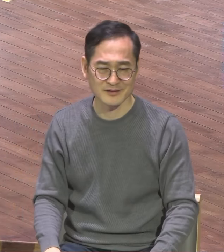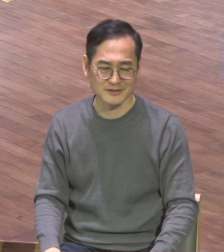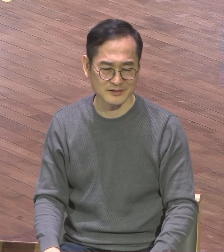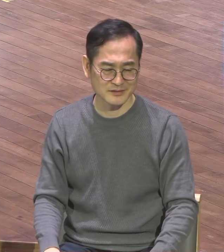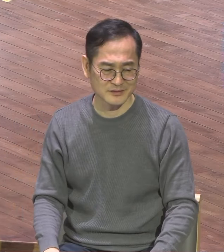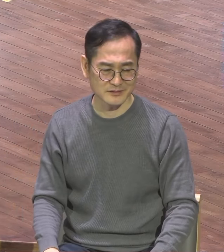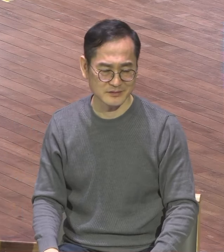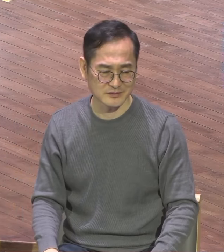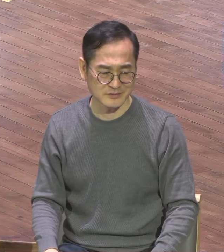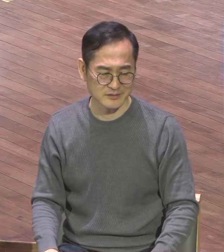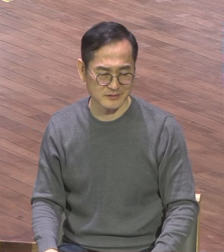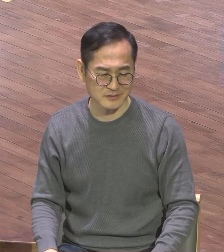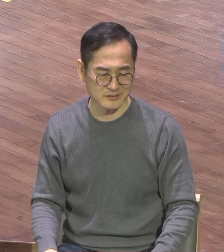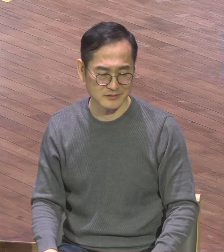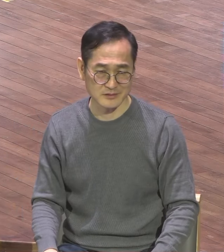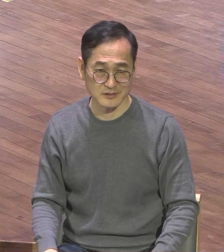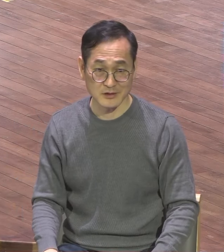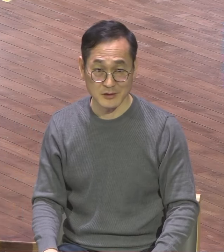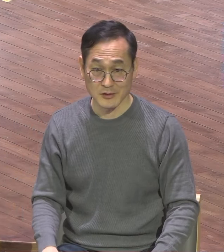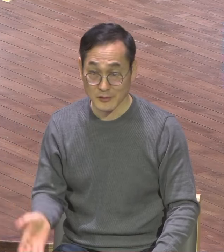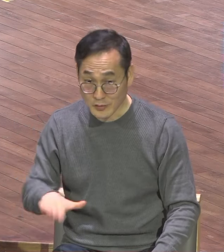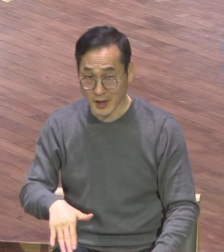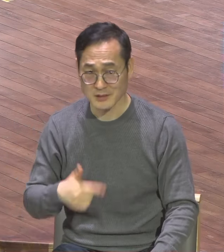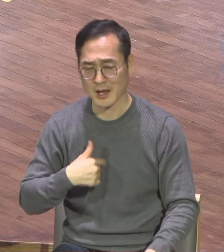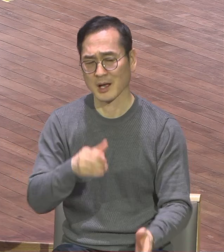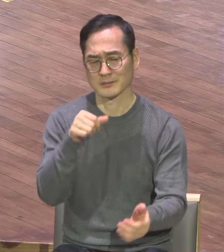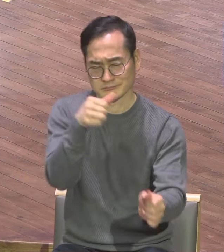다 그래 하고 있습니다. 이야.